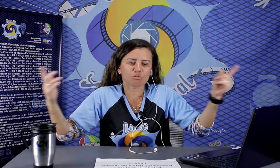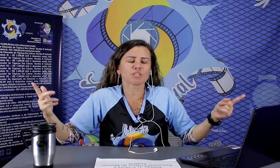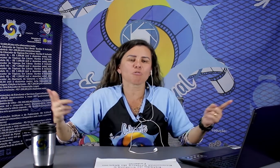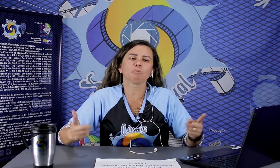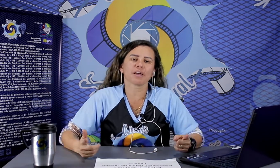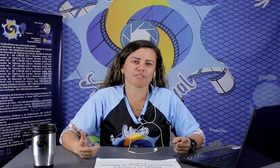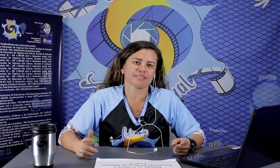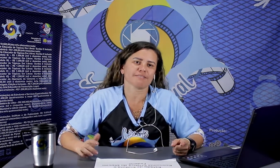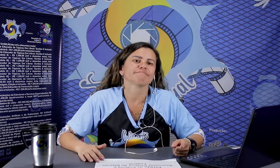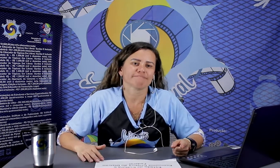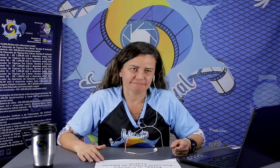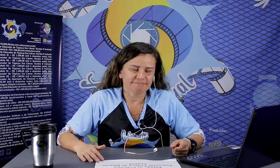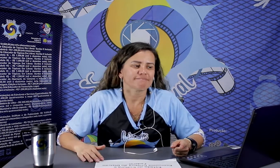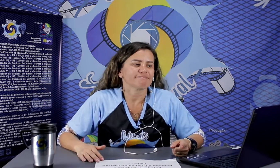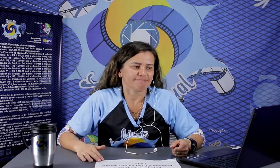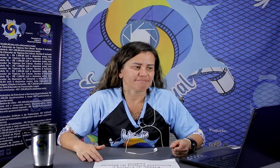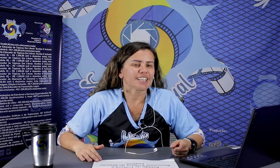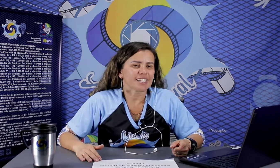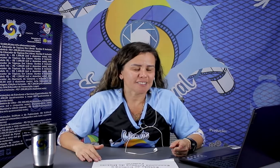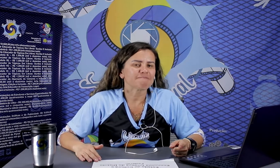saiu completo. Entenderam?